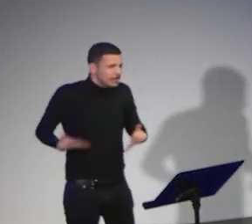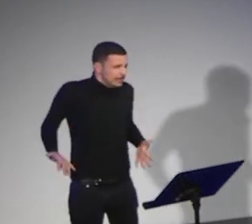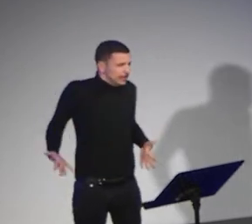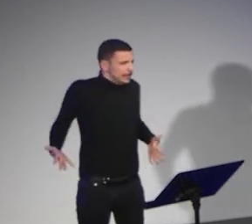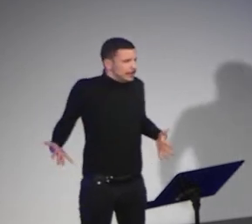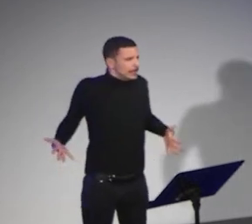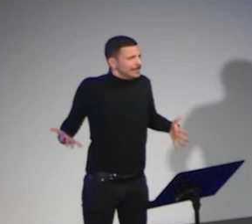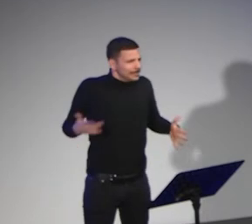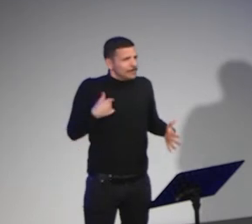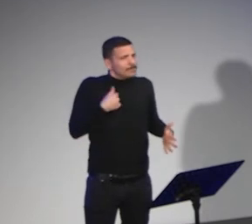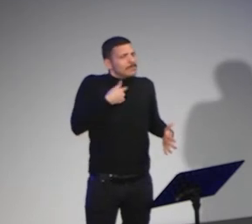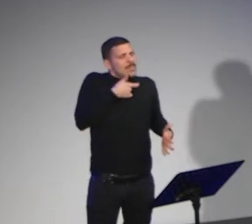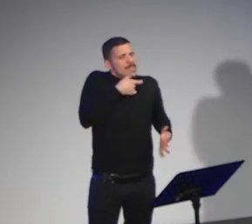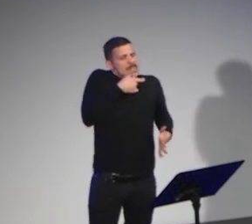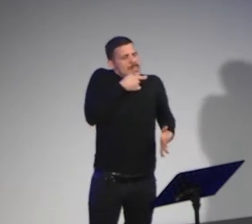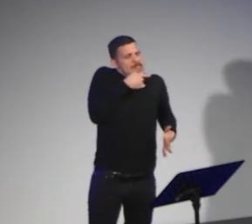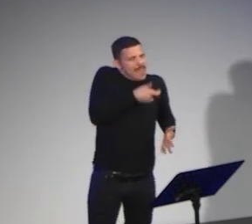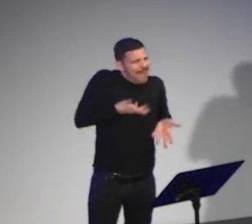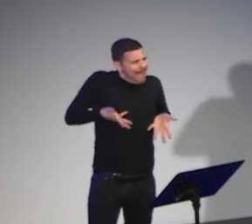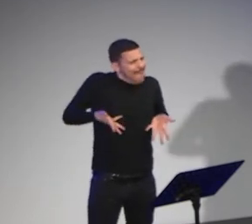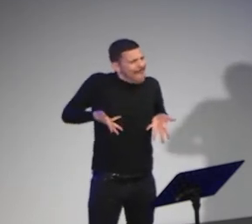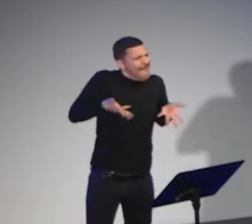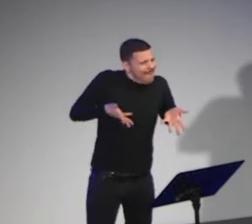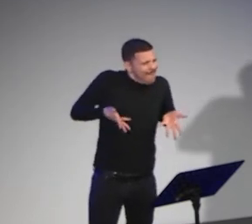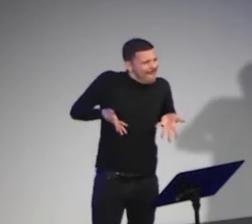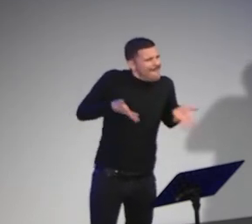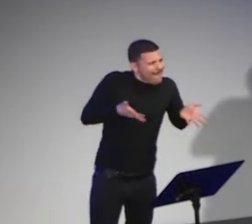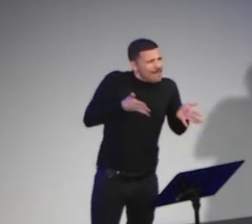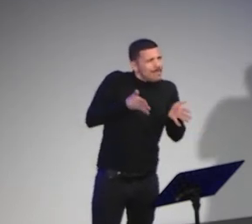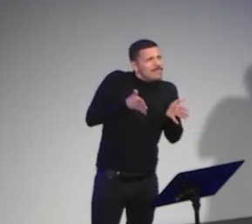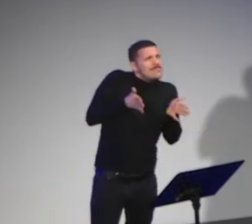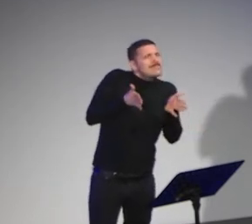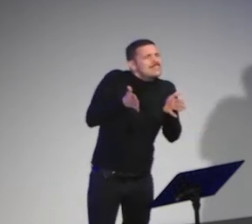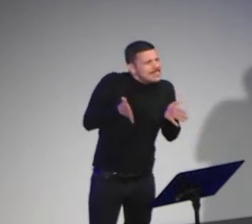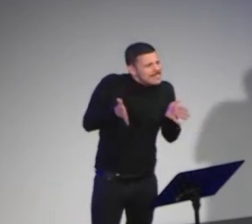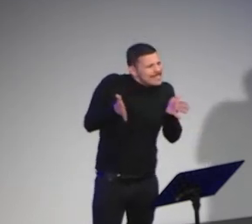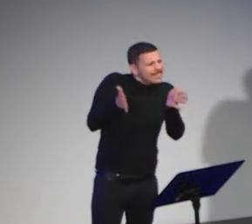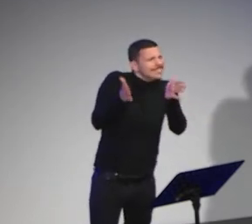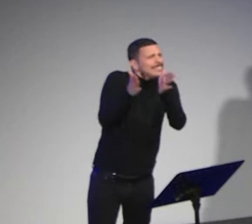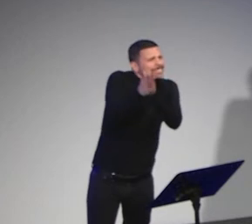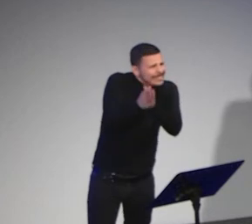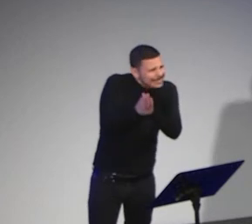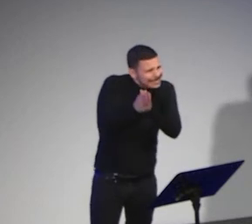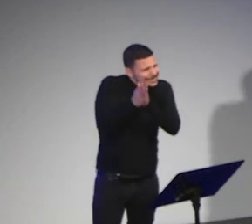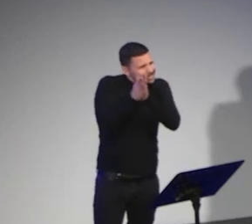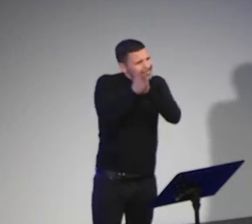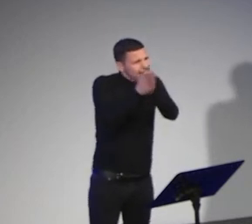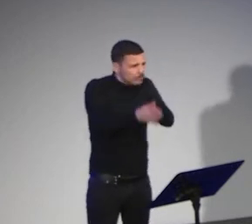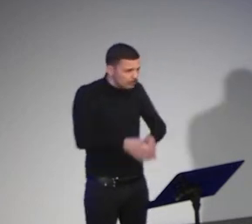son esprit. Les images remplaçaient des images qu'il ne comprenait pas, des formes, des